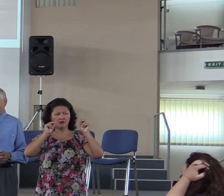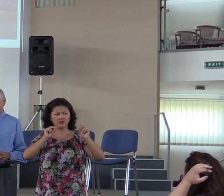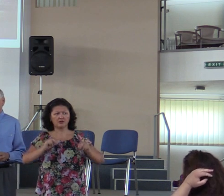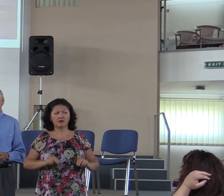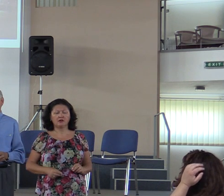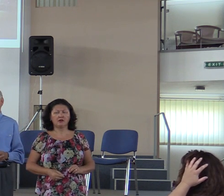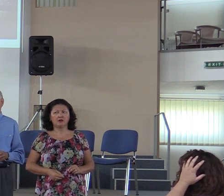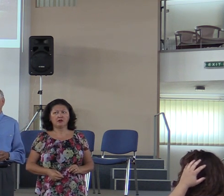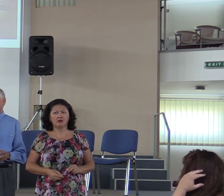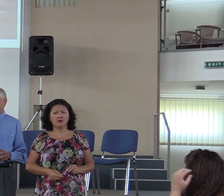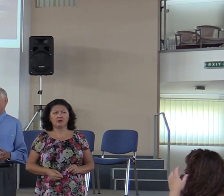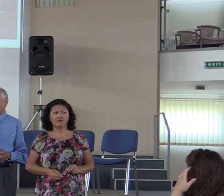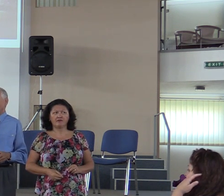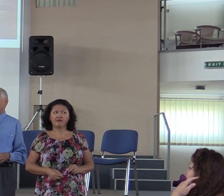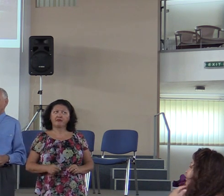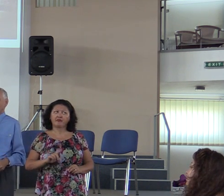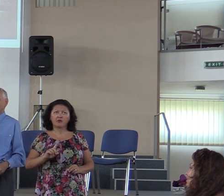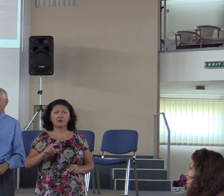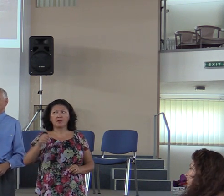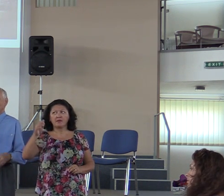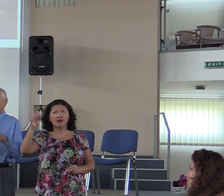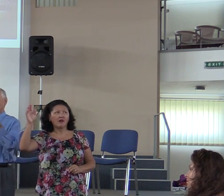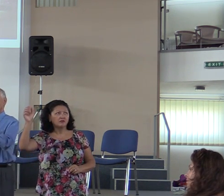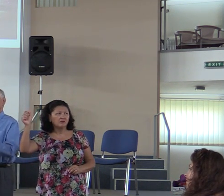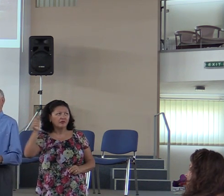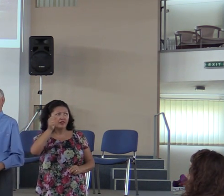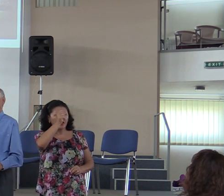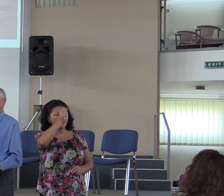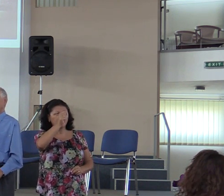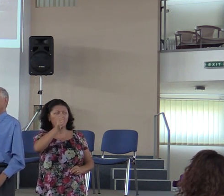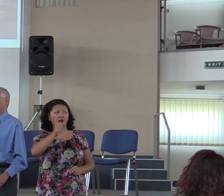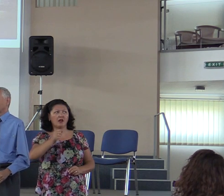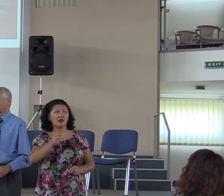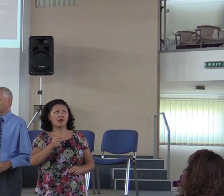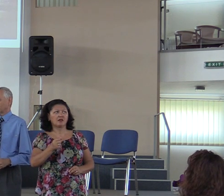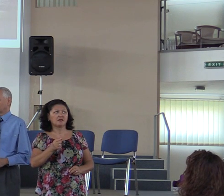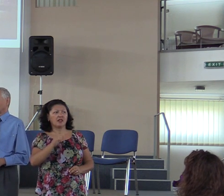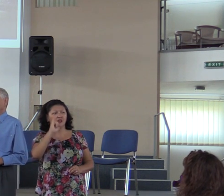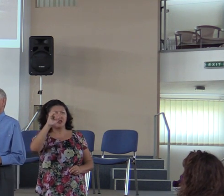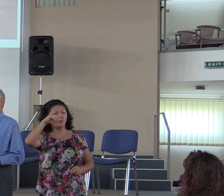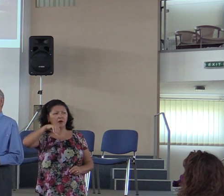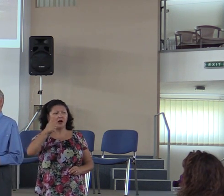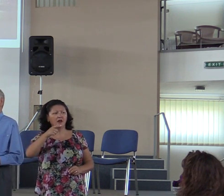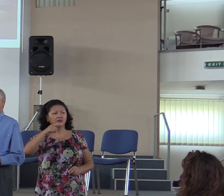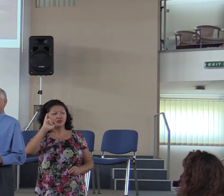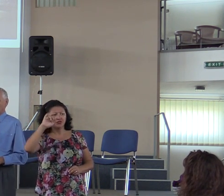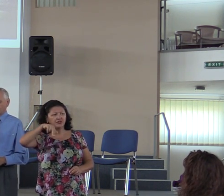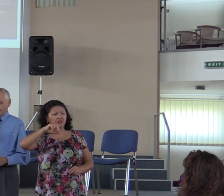nu semnează că fereastra e cea de vină care creează imaginea din spatele ei. A little girl and her mother went